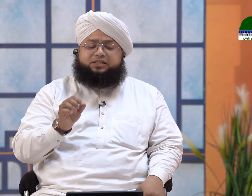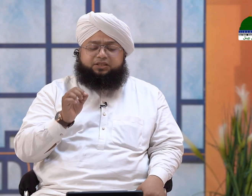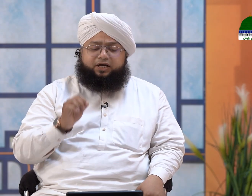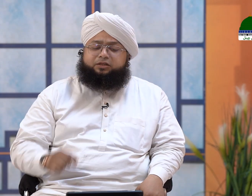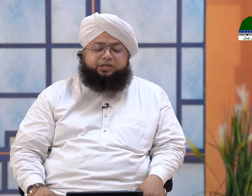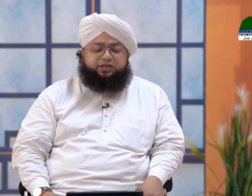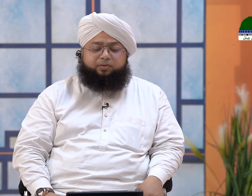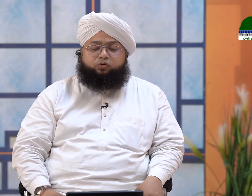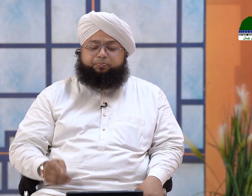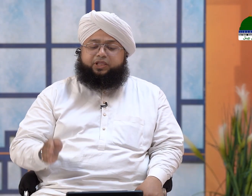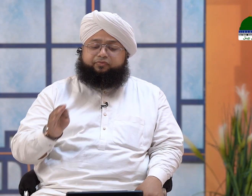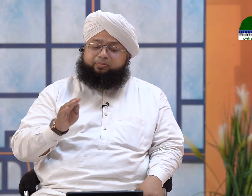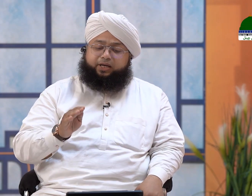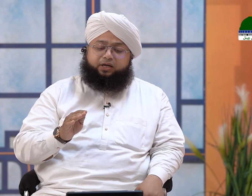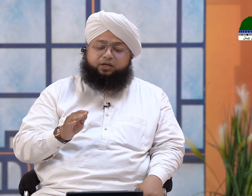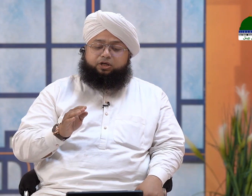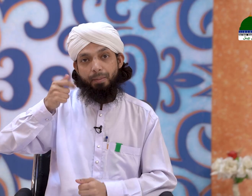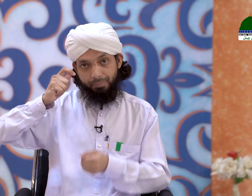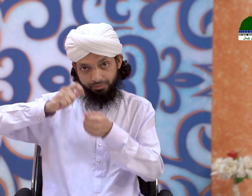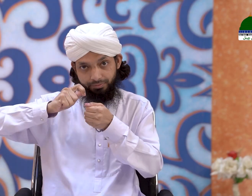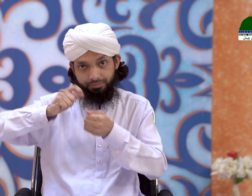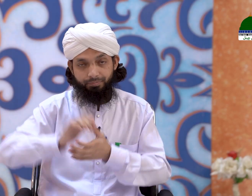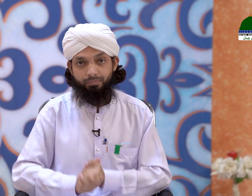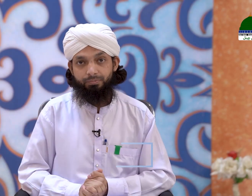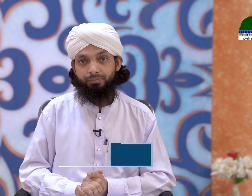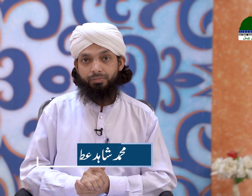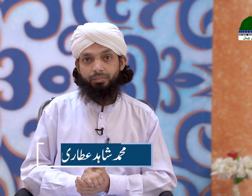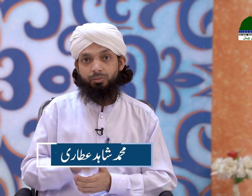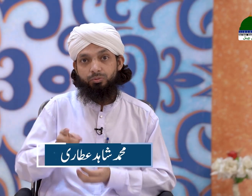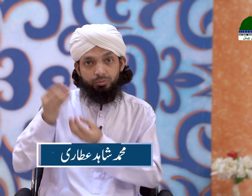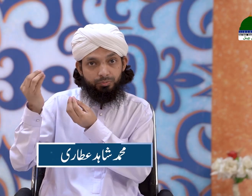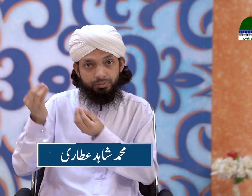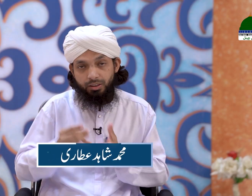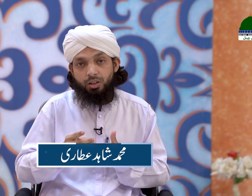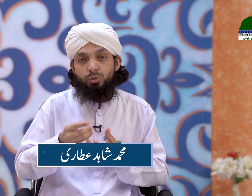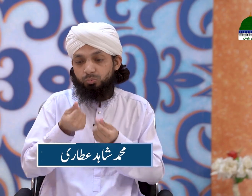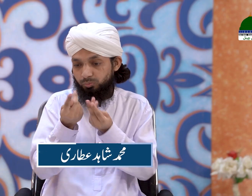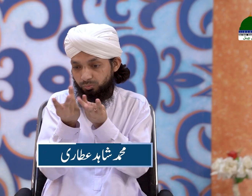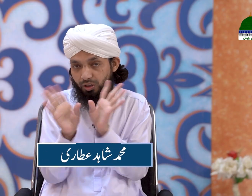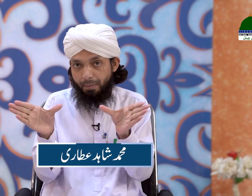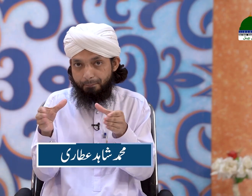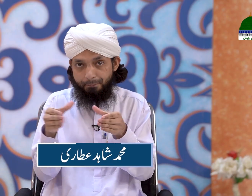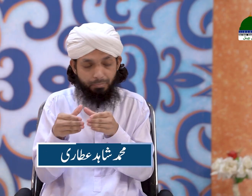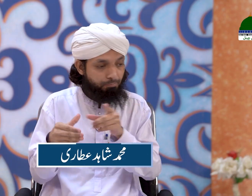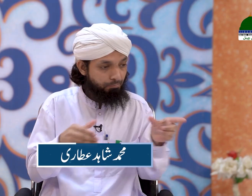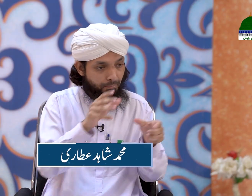حضرت آدم علیہ السلام کو پیدا فرمایا تو ان کی پشت سے کچھ مخلوق کو پکڑ کر ارشاد فرمایا یہ